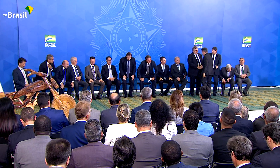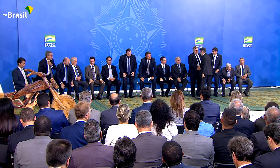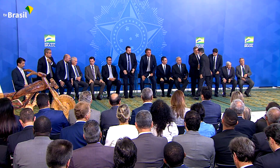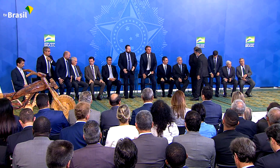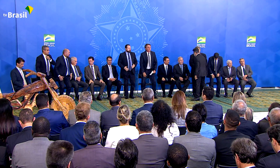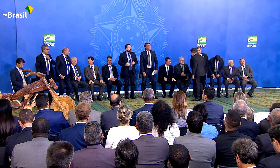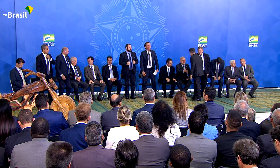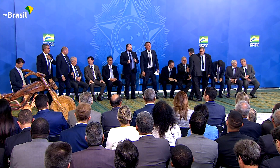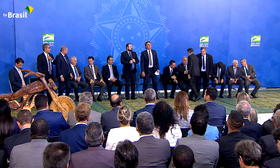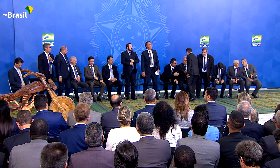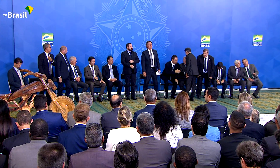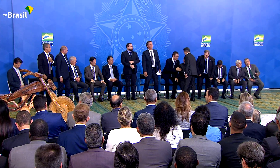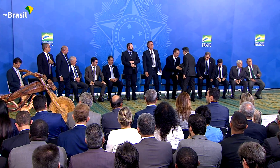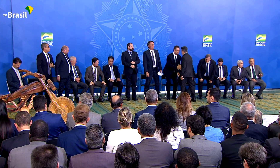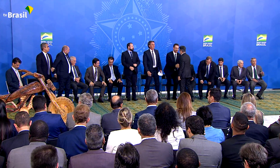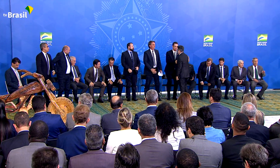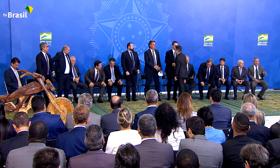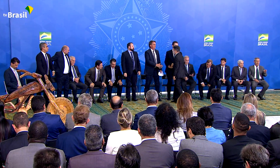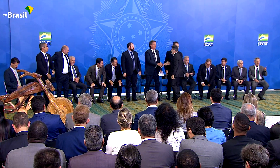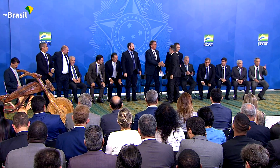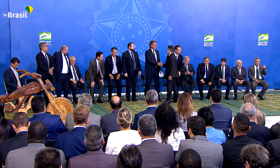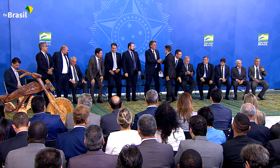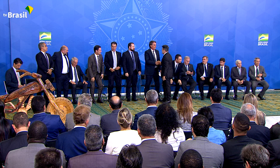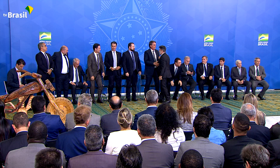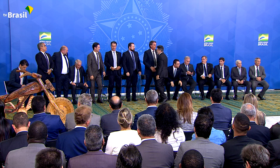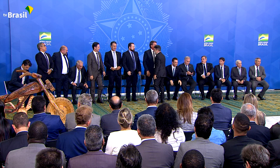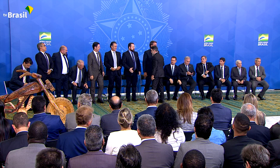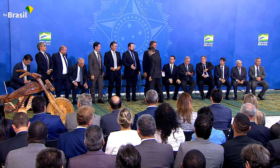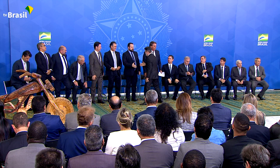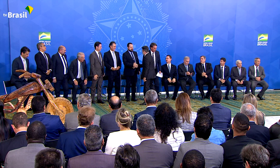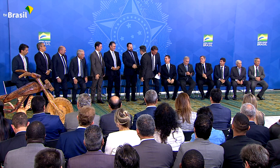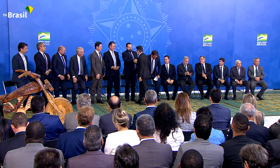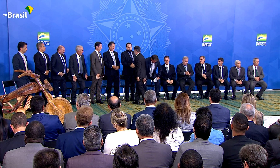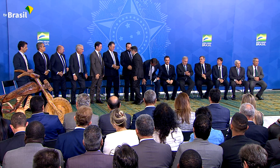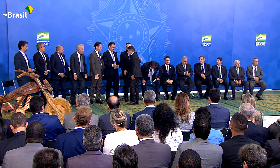E aí E aí